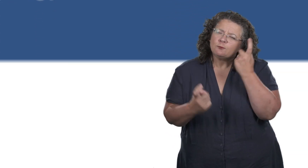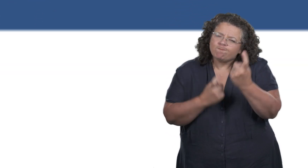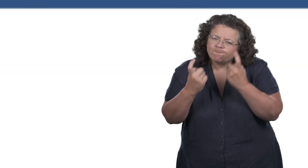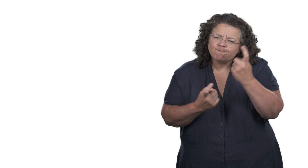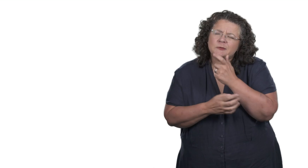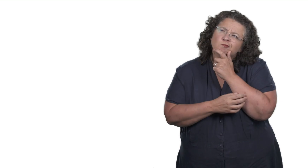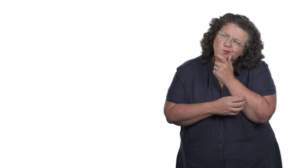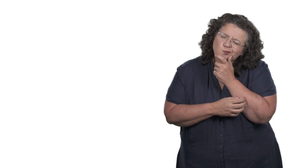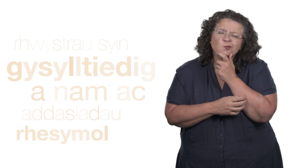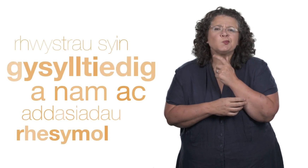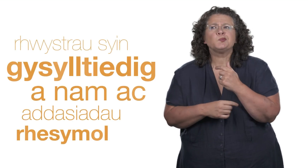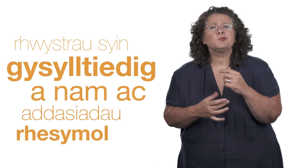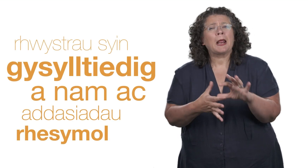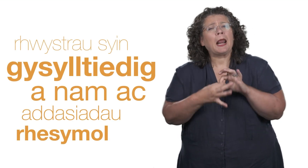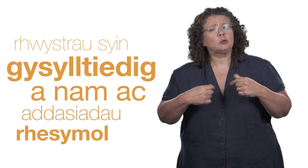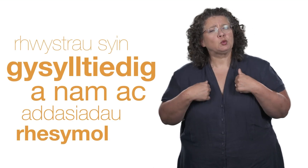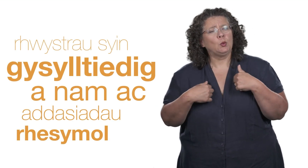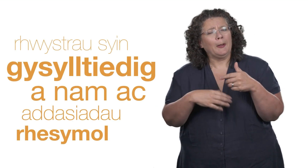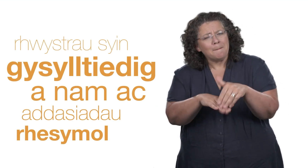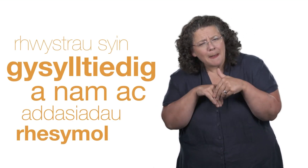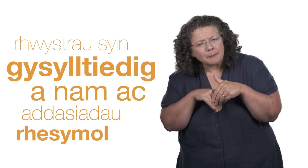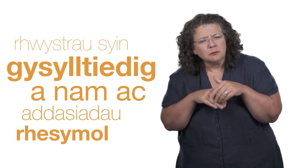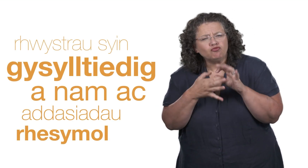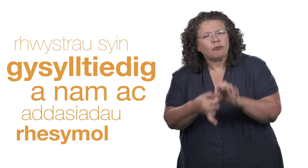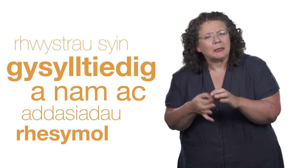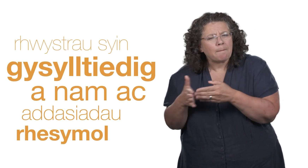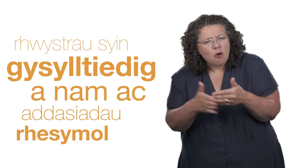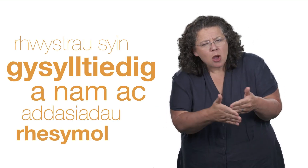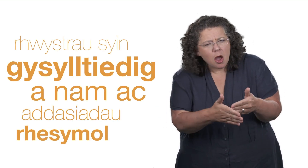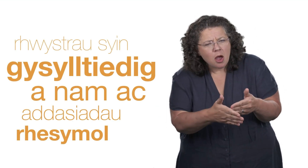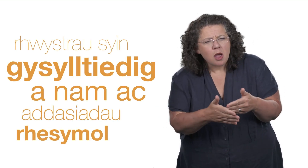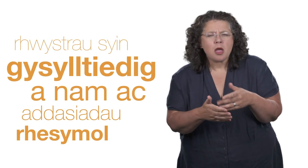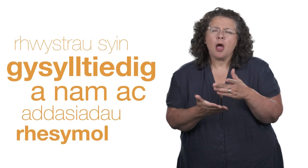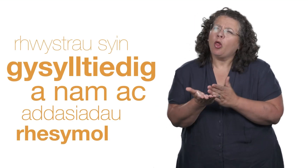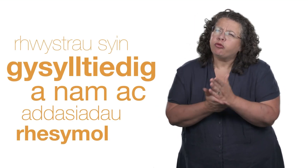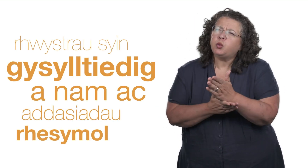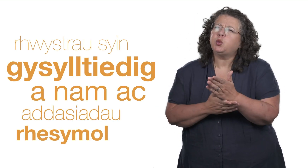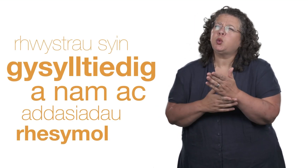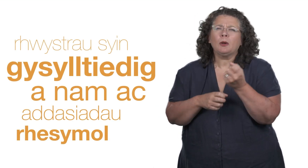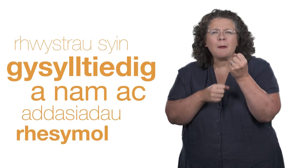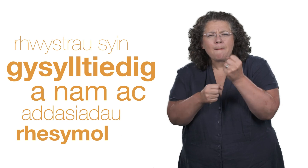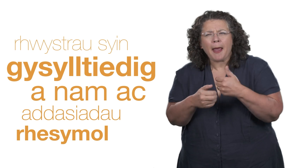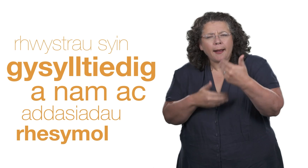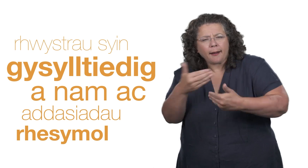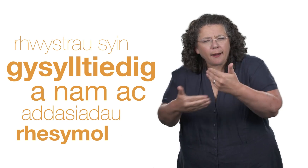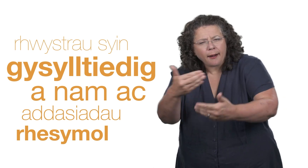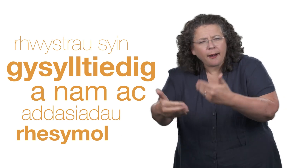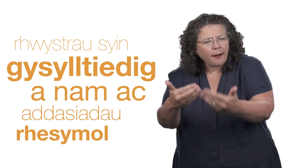Yna bydd angen i chi feddwl am y rhwystrau sy'n gysylltiedig â nam rydych chi'n ei wynebu yn ystod eich